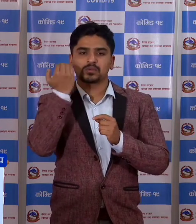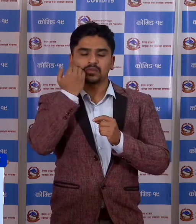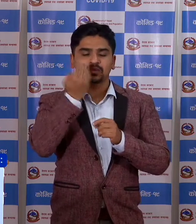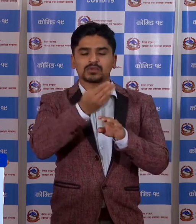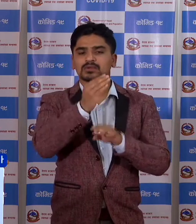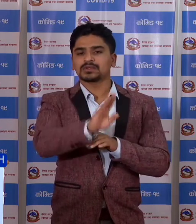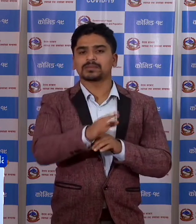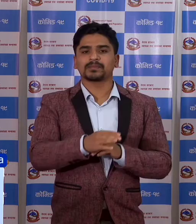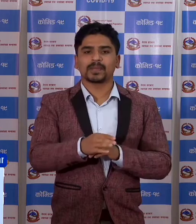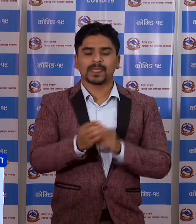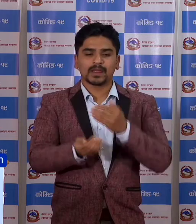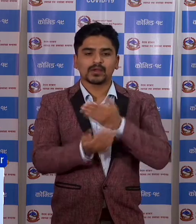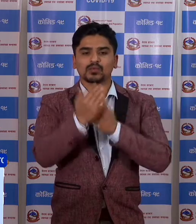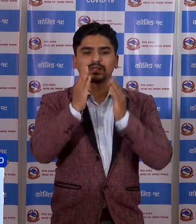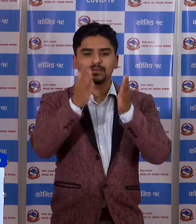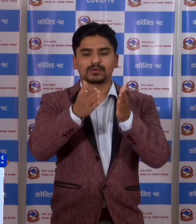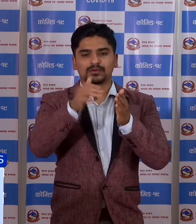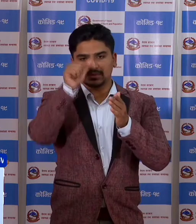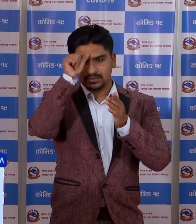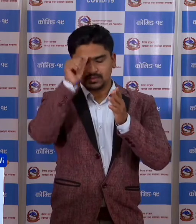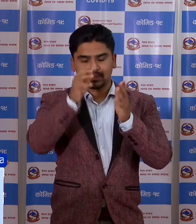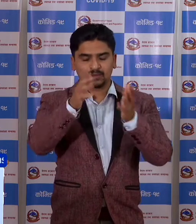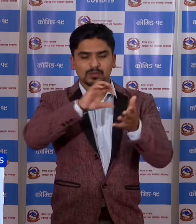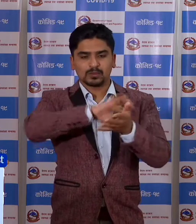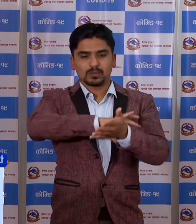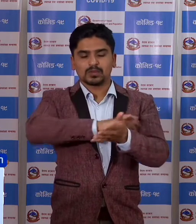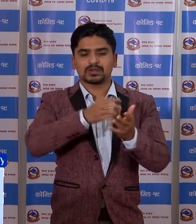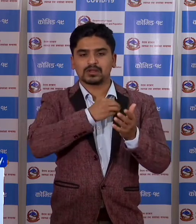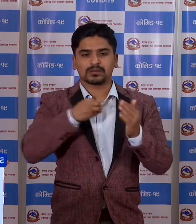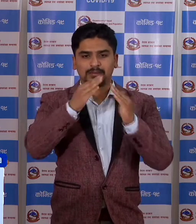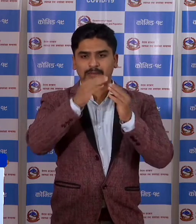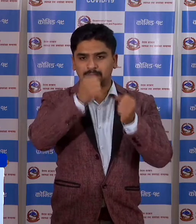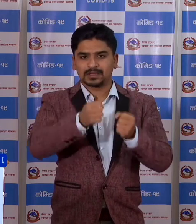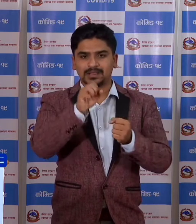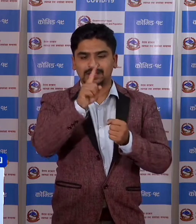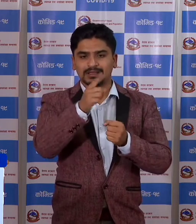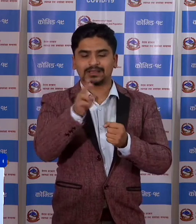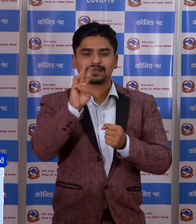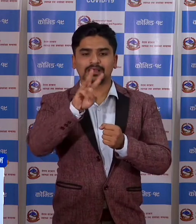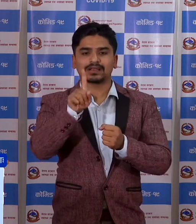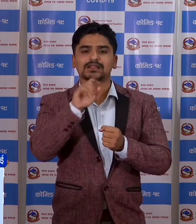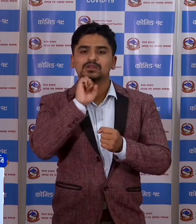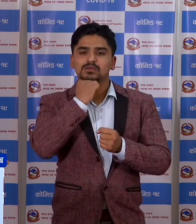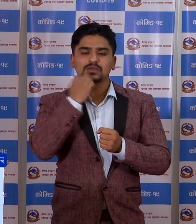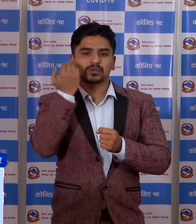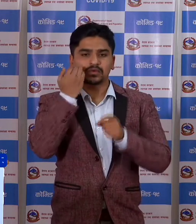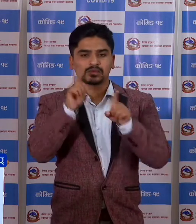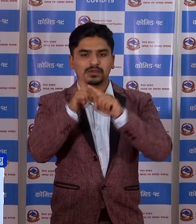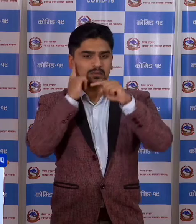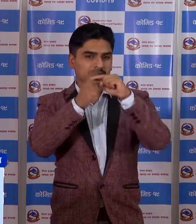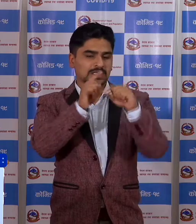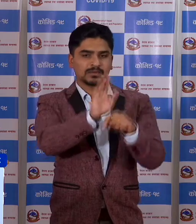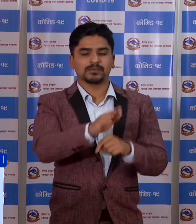हुनुहुन्छ। र उदयपुर को हाल जनकपुर प्रादेशिक अस्पताल में रहनु भएका 31 वर्षीय पुरुष पनि पोजिटिव देखिनु भएको